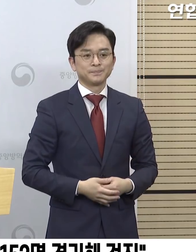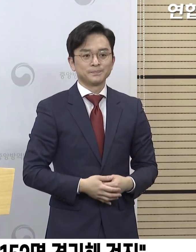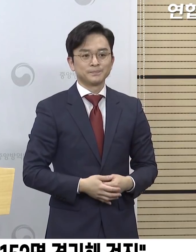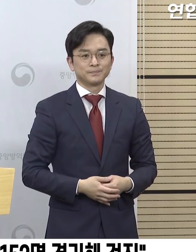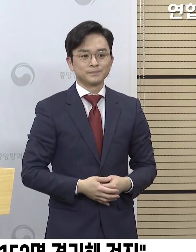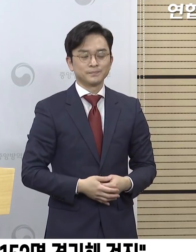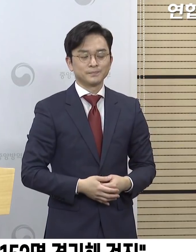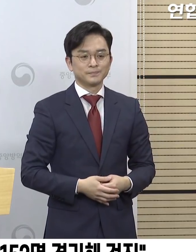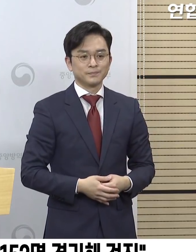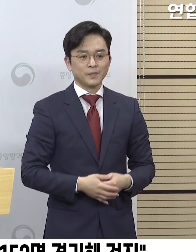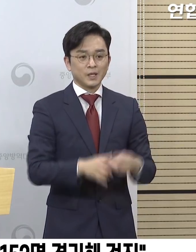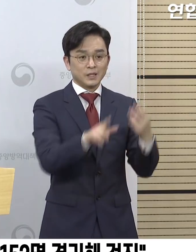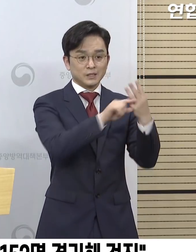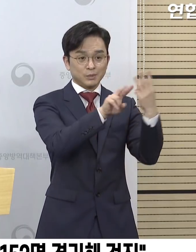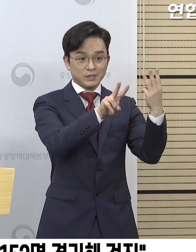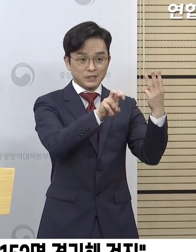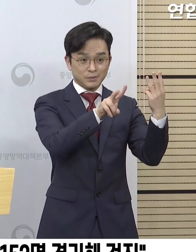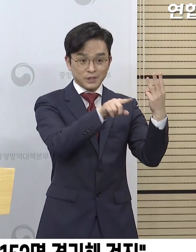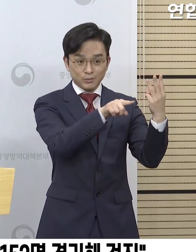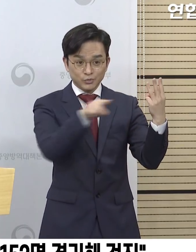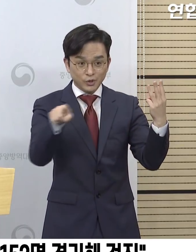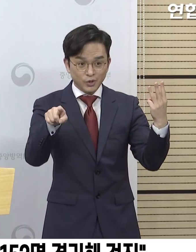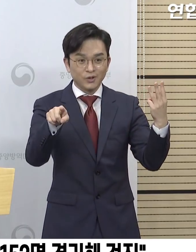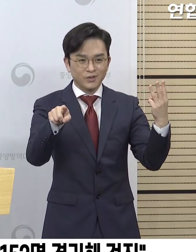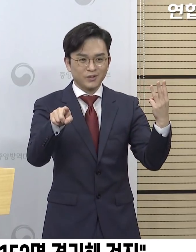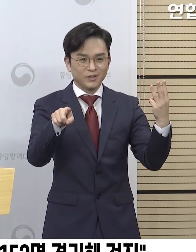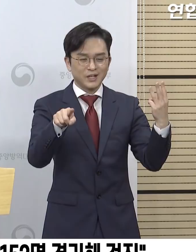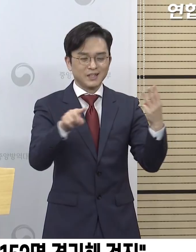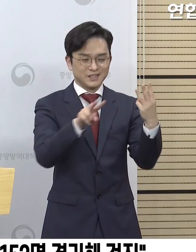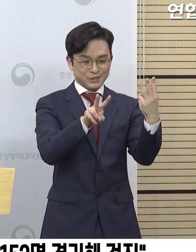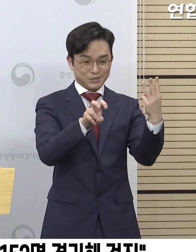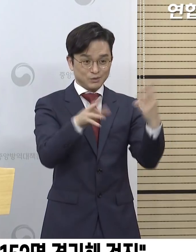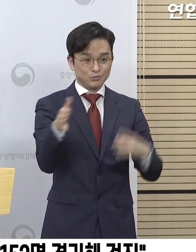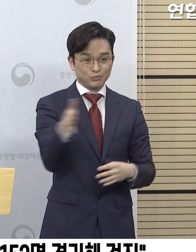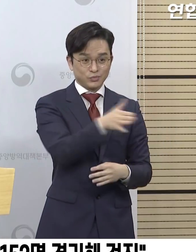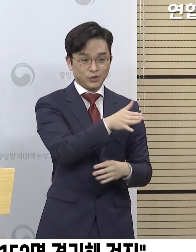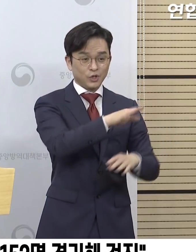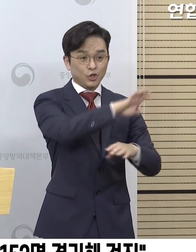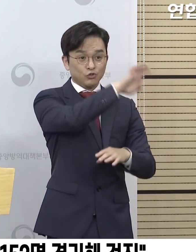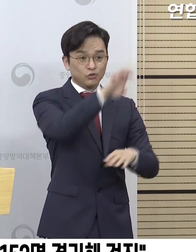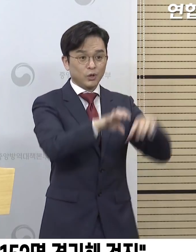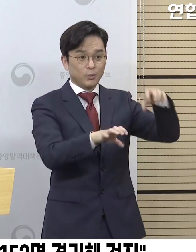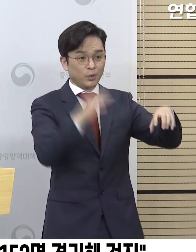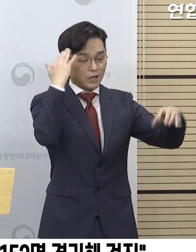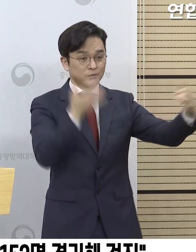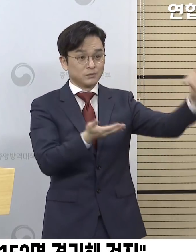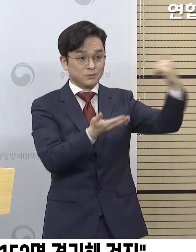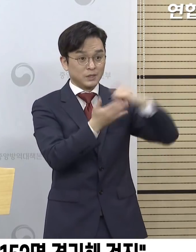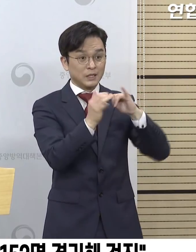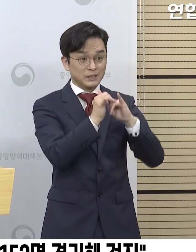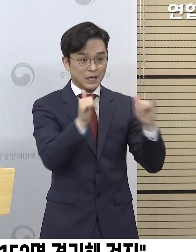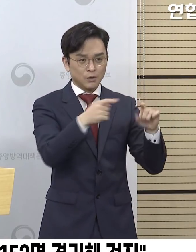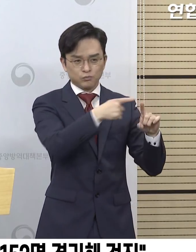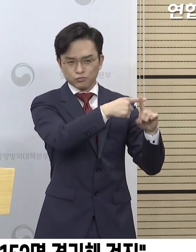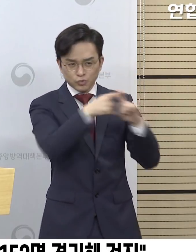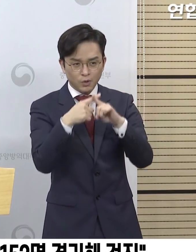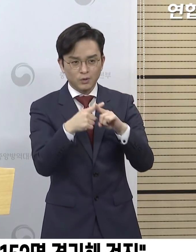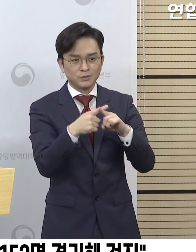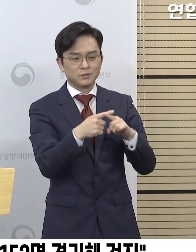중앙방역대책본부는 3월 22일부터 유럽발 모든 입국자에 대하여 코로나19 진단검사를 실시하고